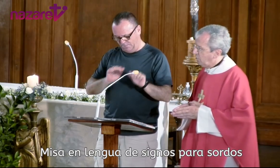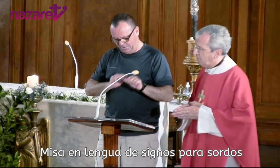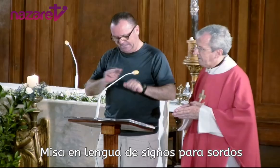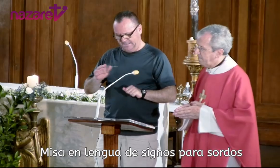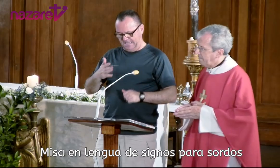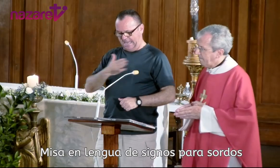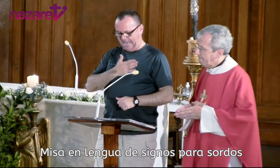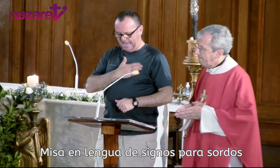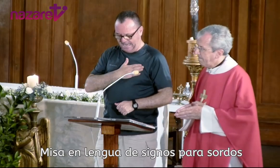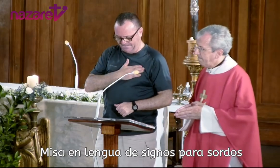orbe.